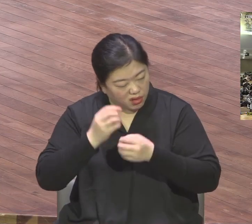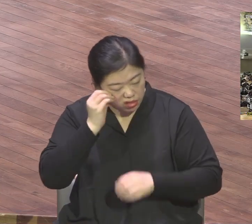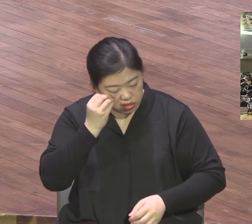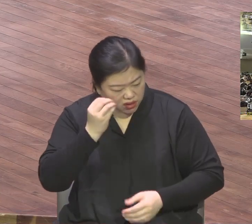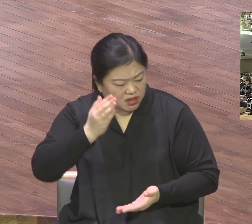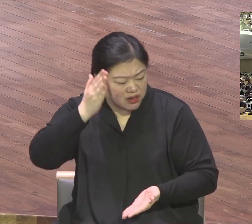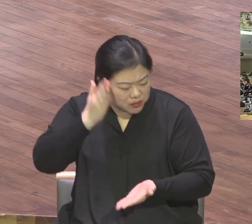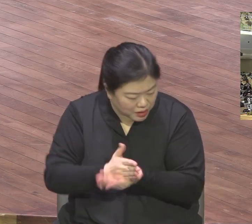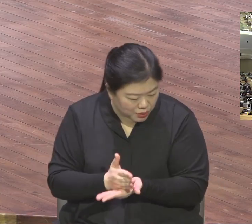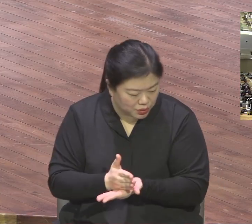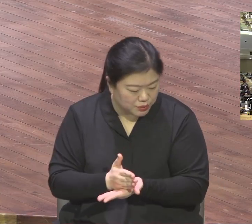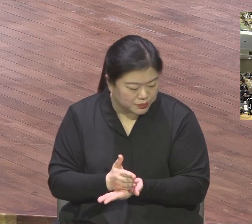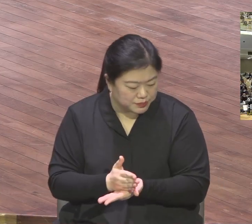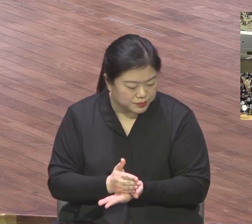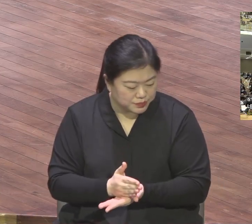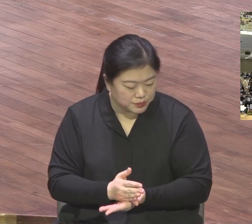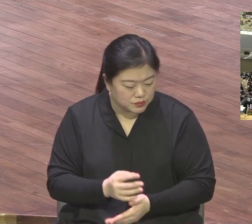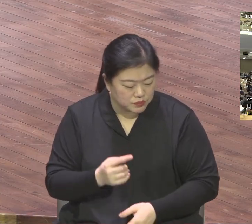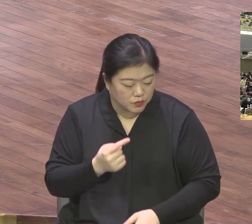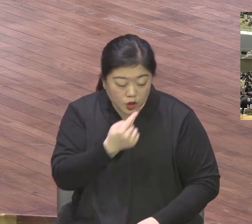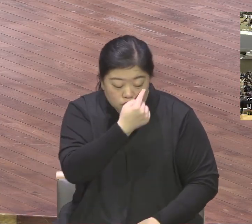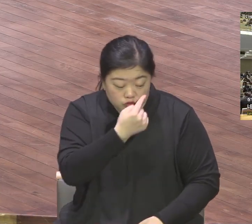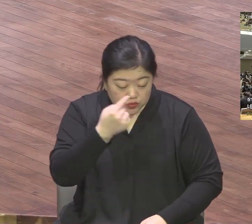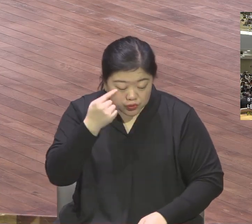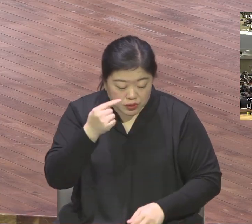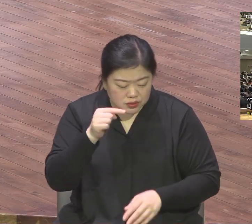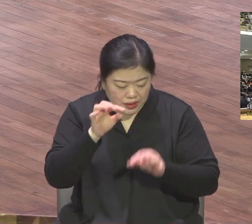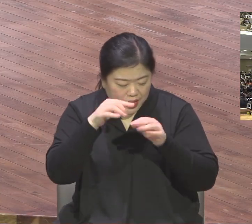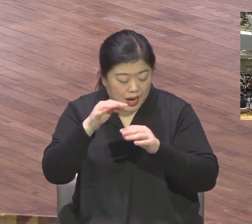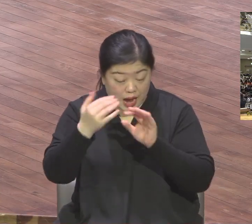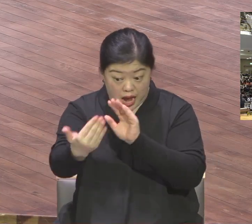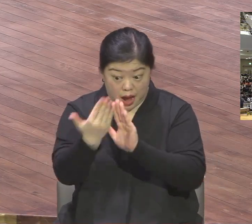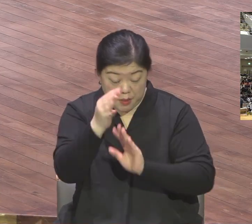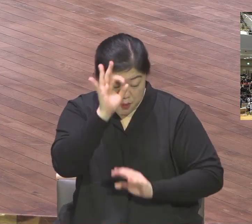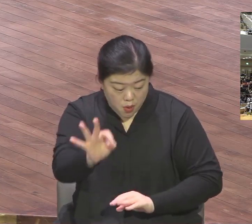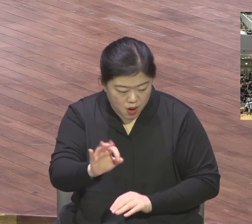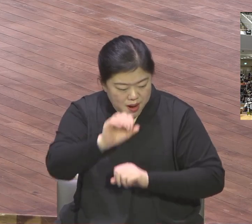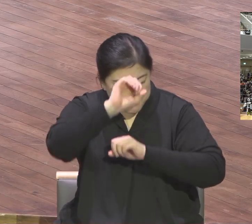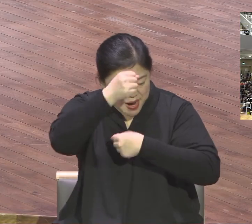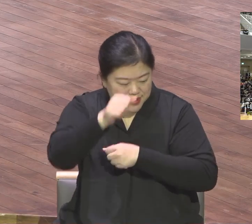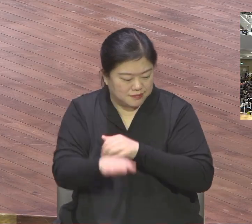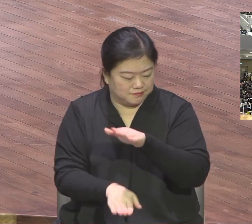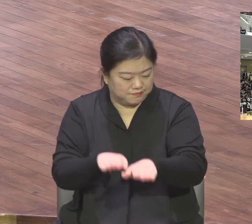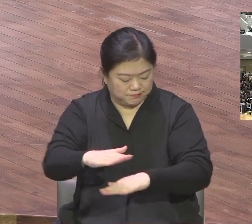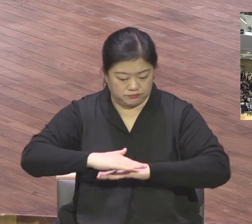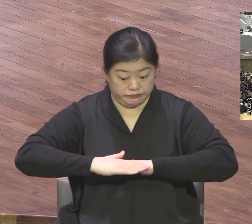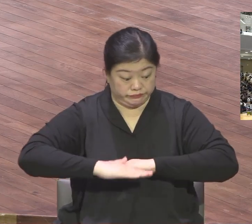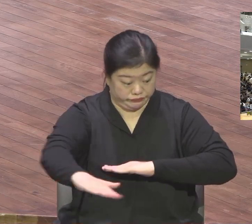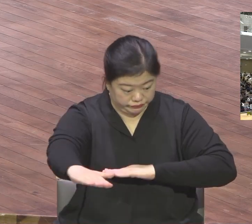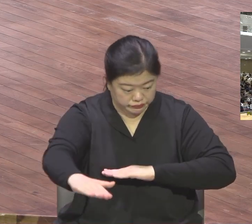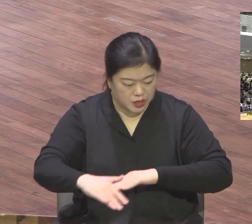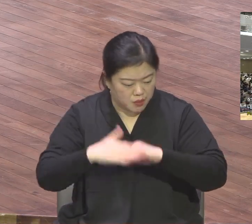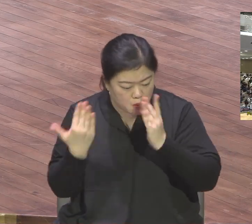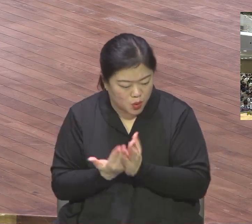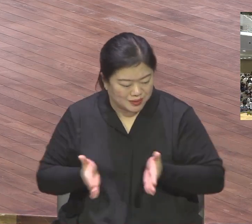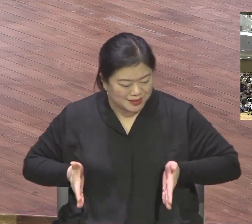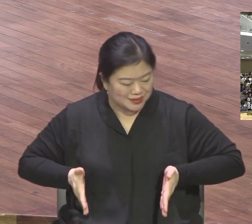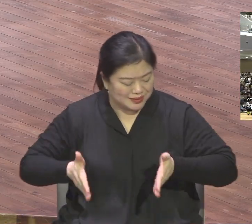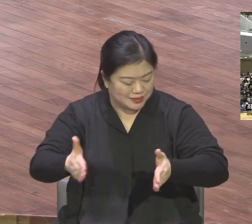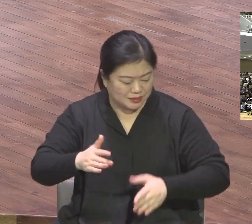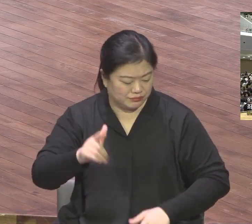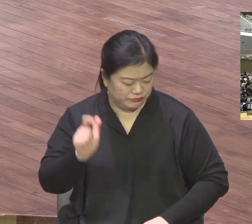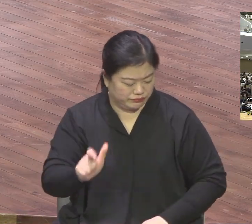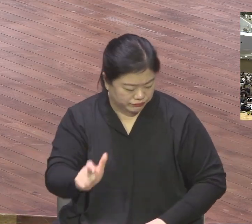너 눈꺼풀은 눈 앞을 곱게 살펴. 너 발이 행할 길을 평탄하게 하며 너 모든 길을 든든히